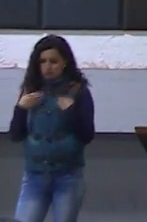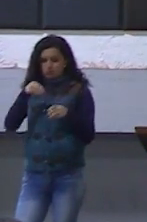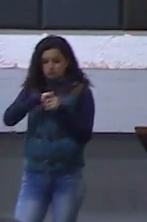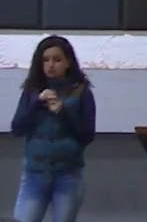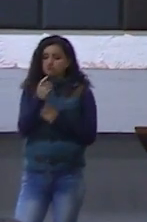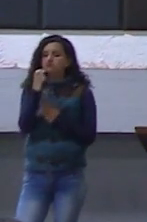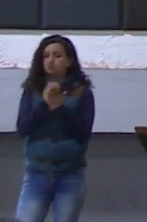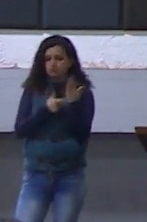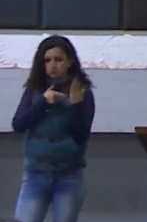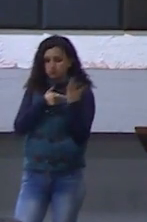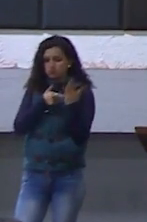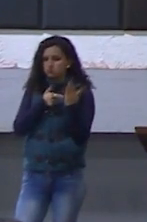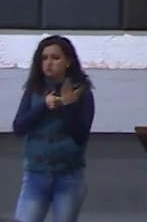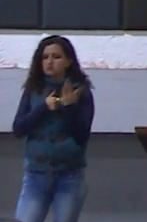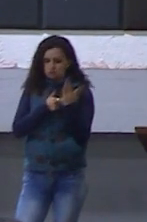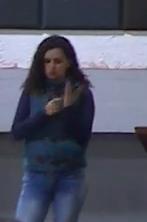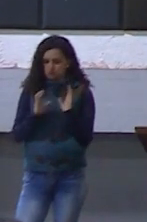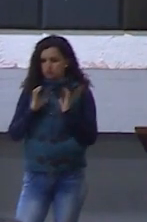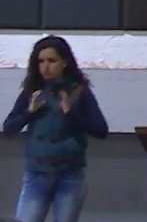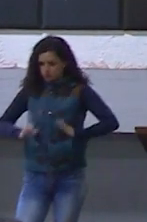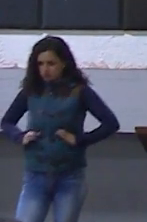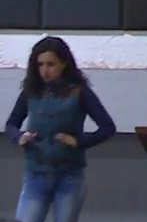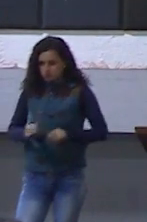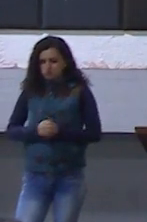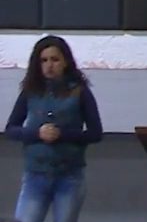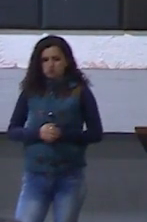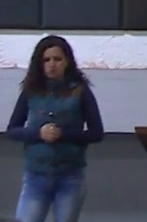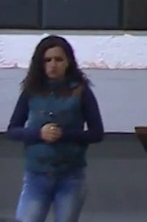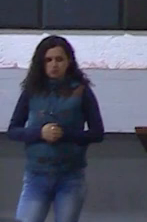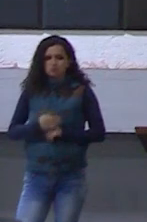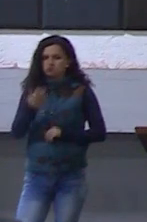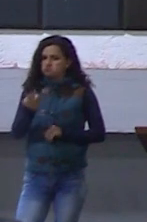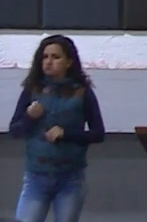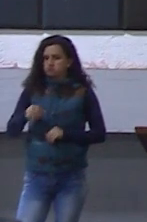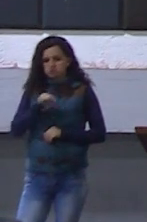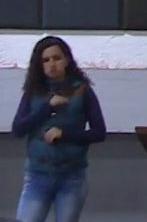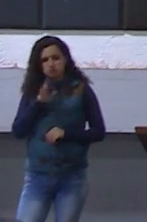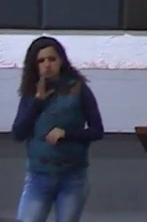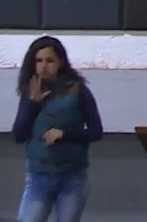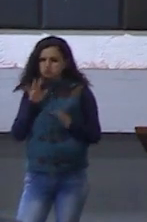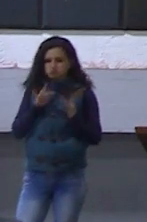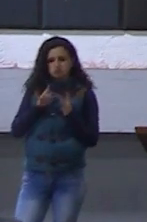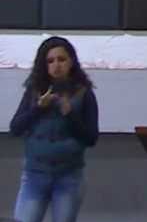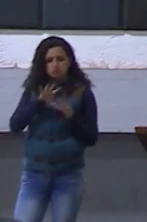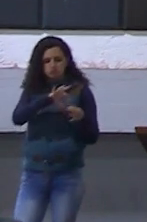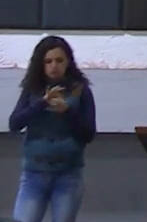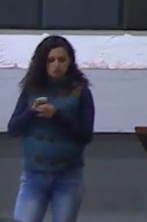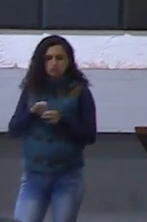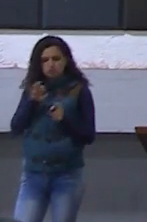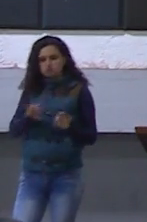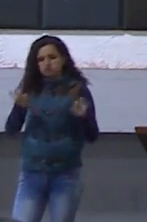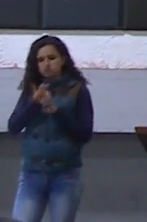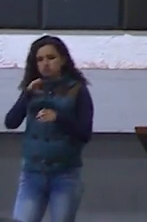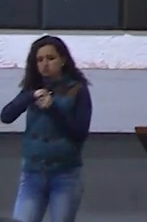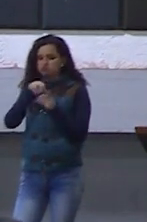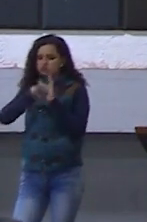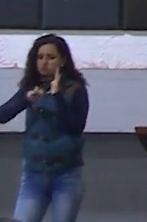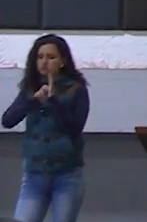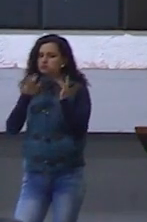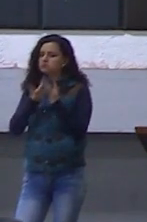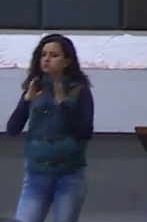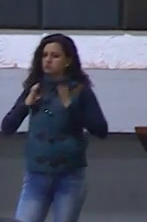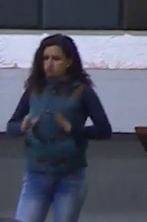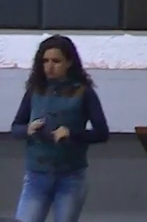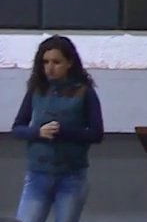sobre el cuerpo entonces nos pareció que deberíamos construir una teoría sobre el cuerpo ese libro fue